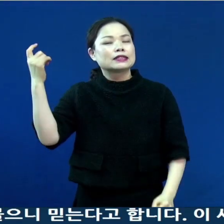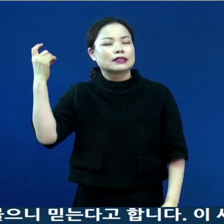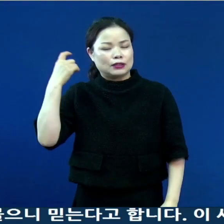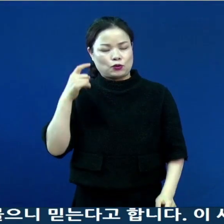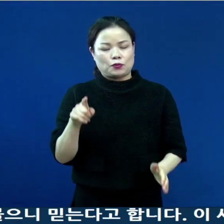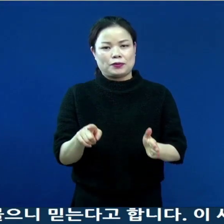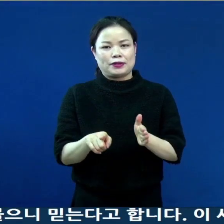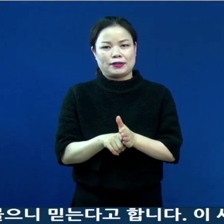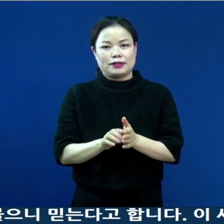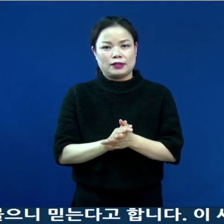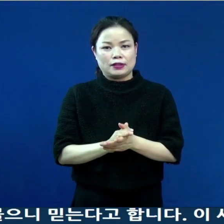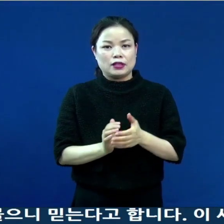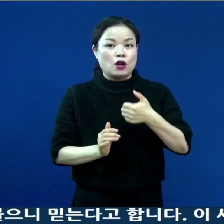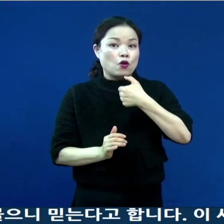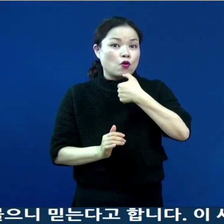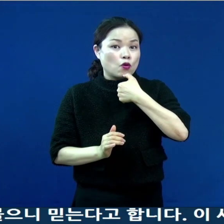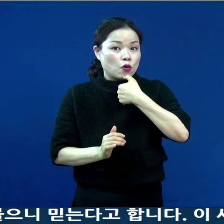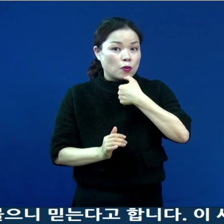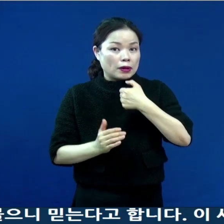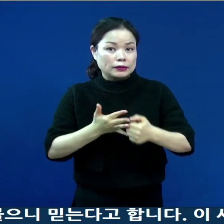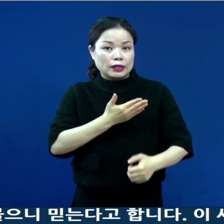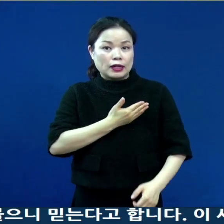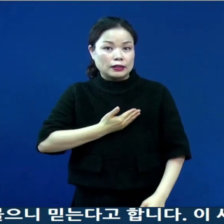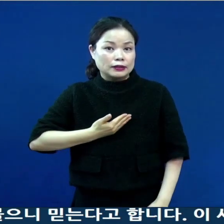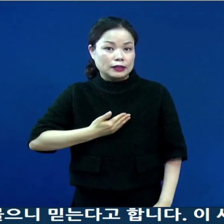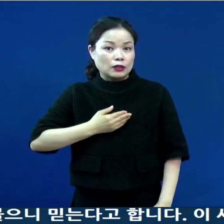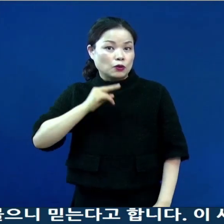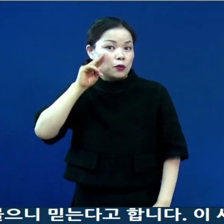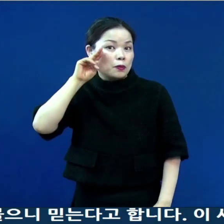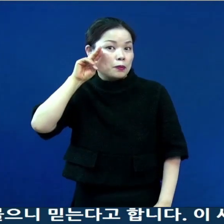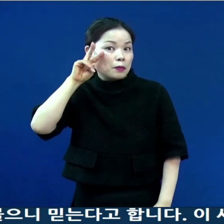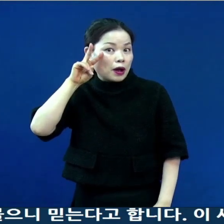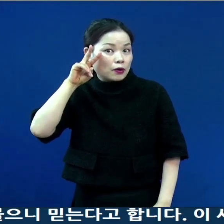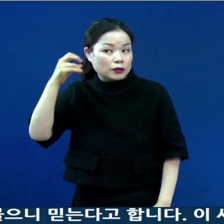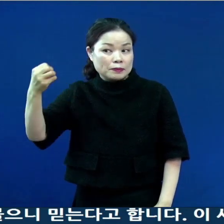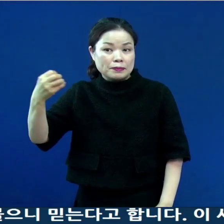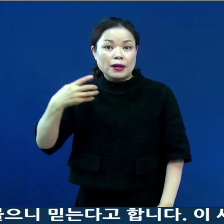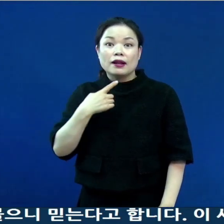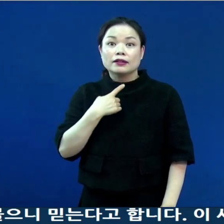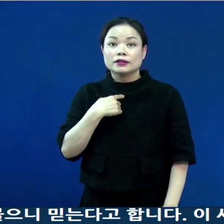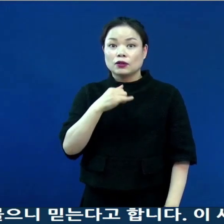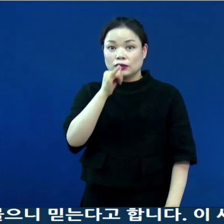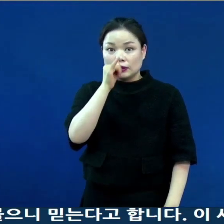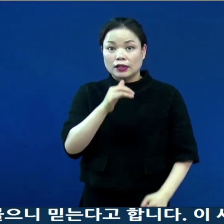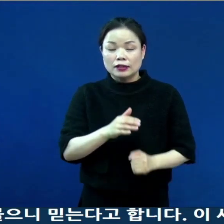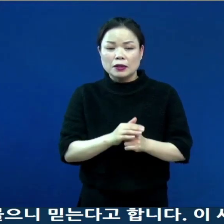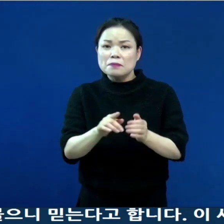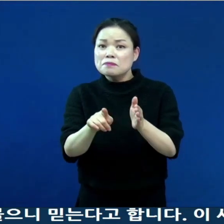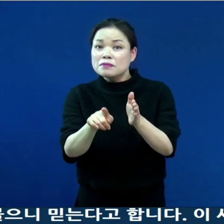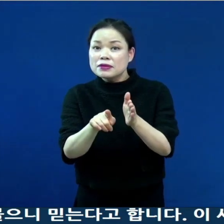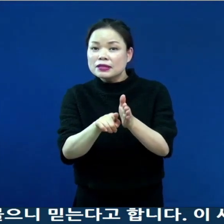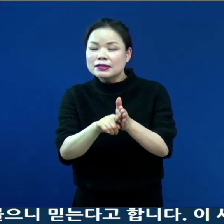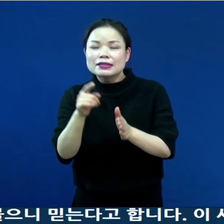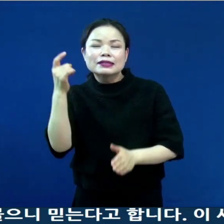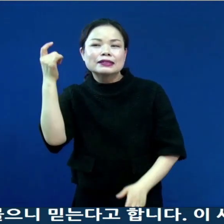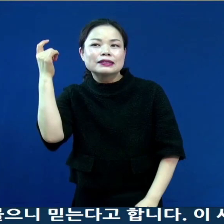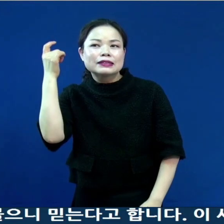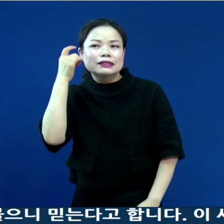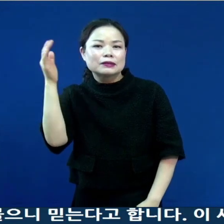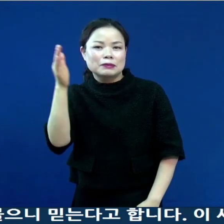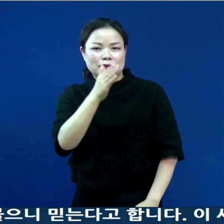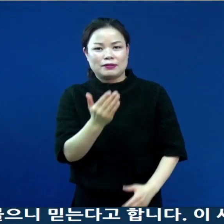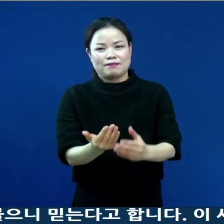겁니다. 로마서에서 사도 바울이 이렇게 말씀하셨지 않습니까? 믿음은 들음에서